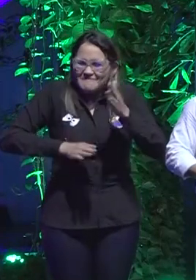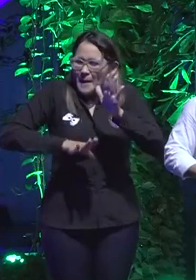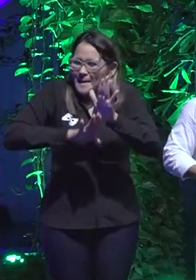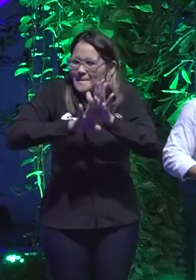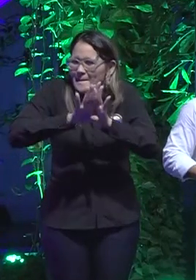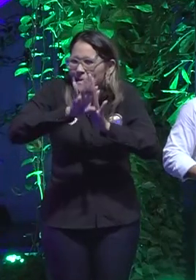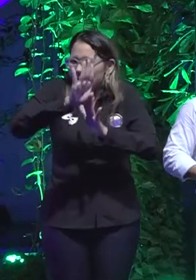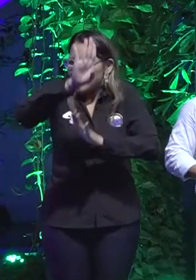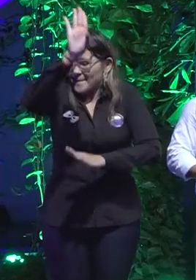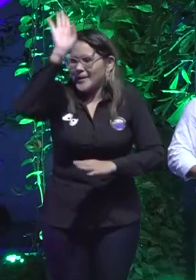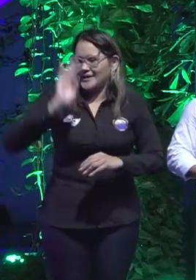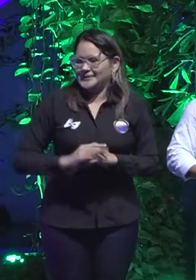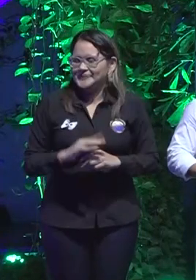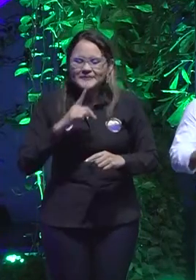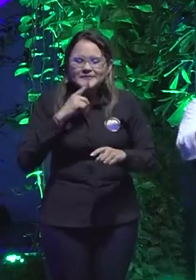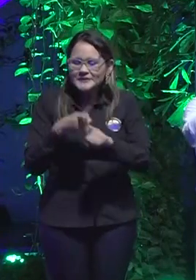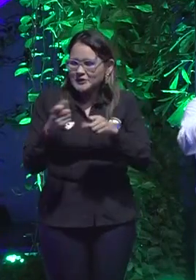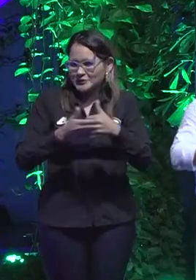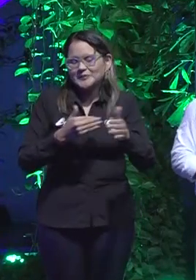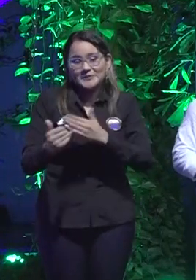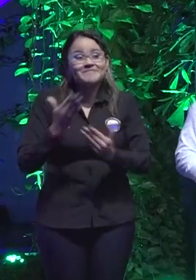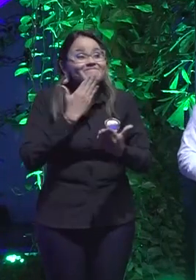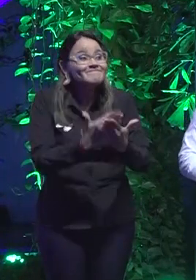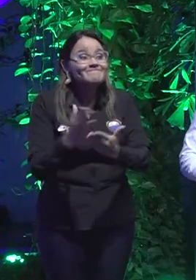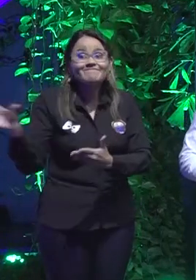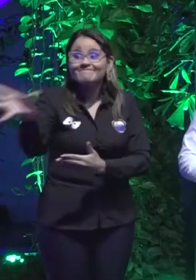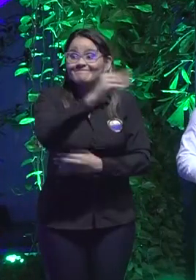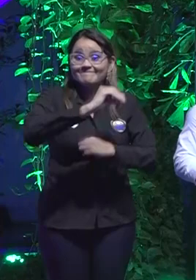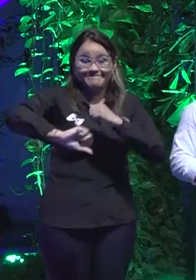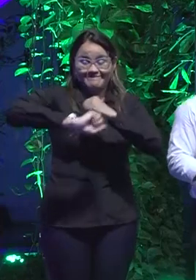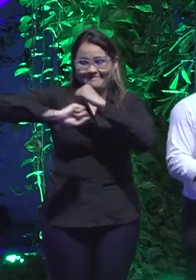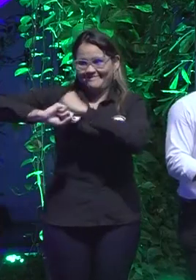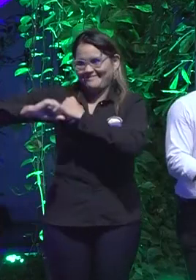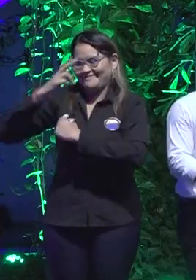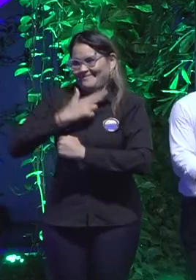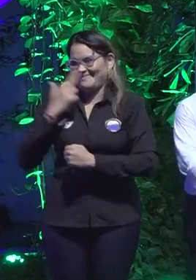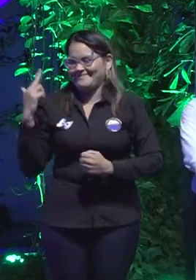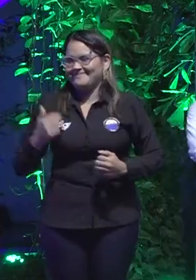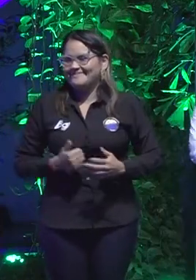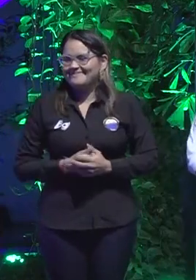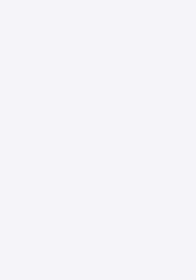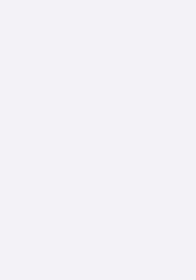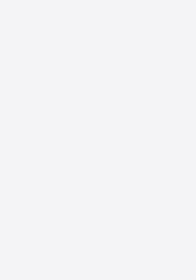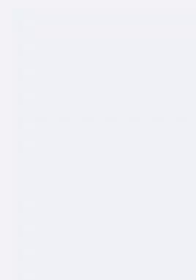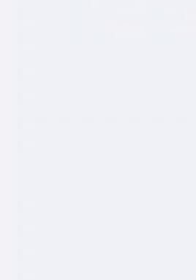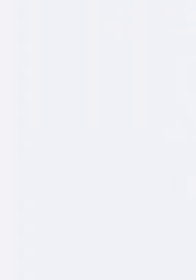nos sobreponemos a las adversidades. Muchas gracias por su apoyo y por su compromiso con nosotros.